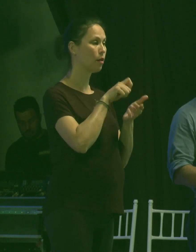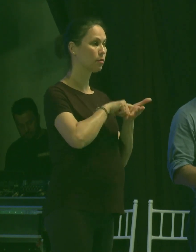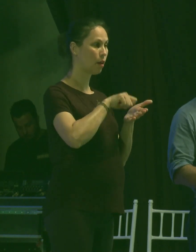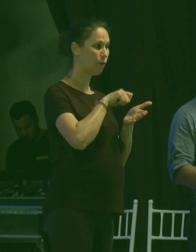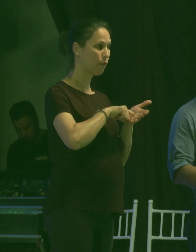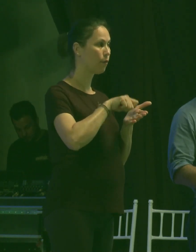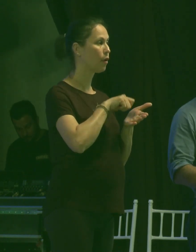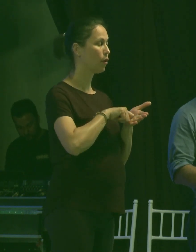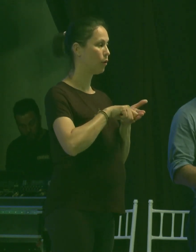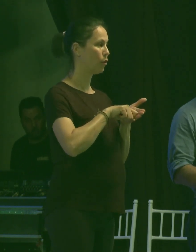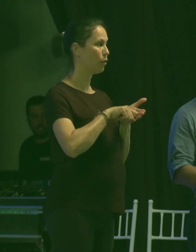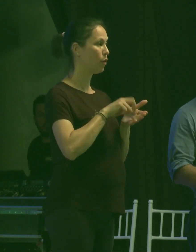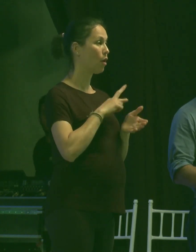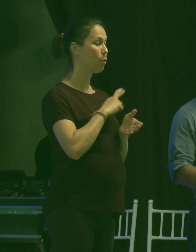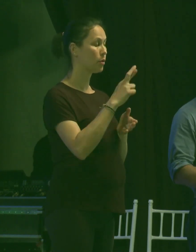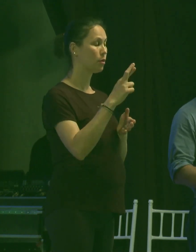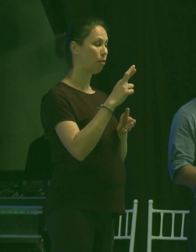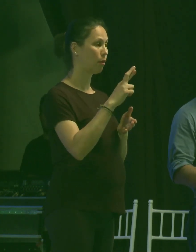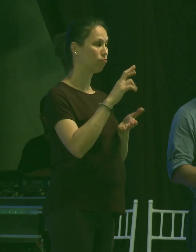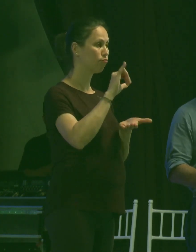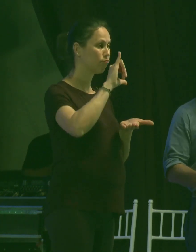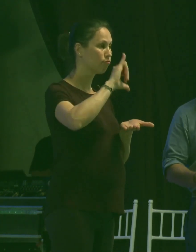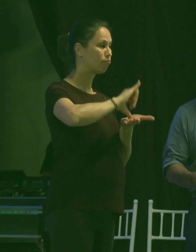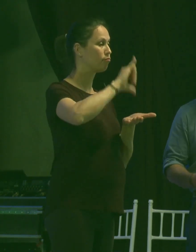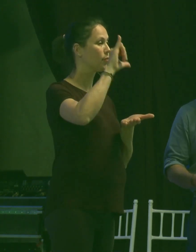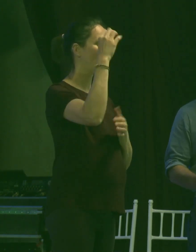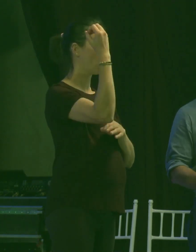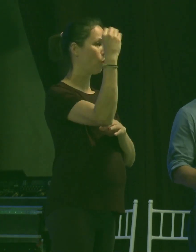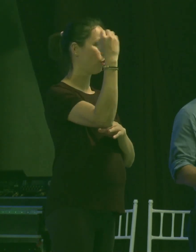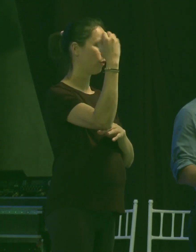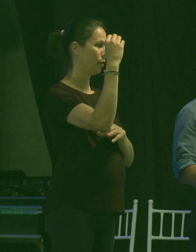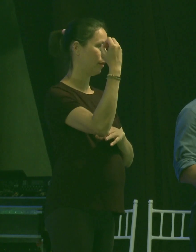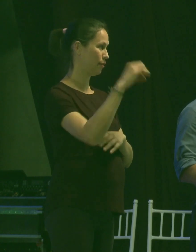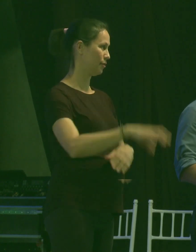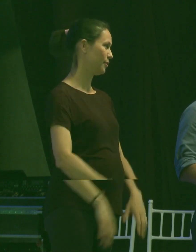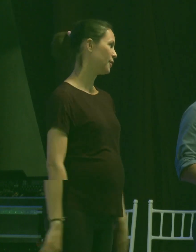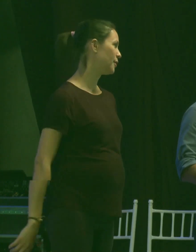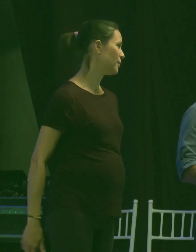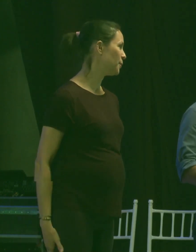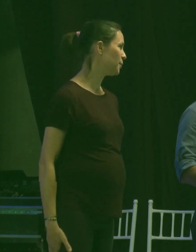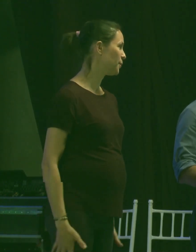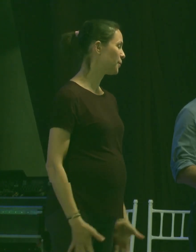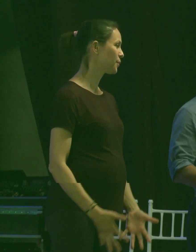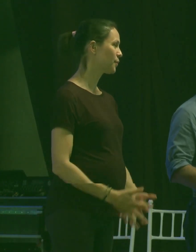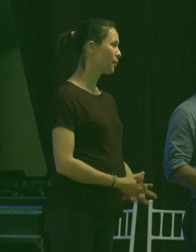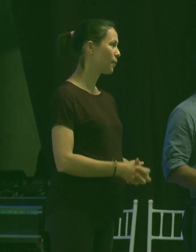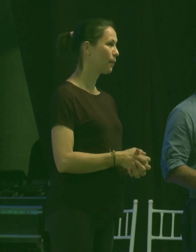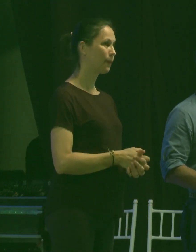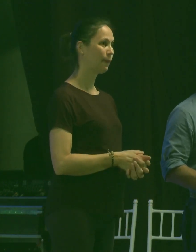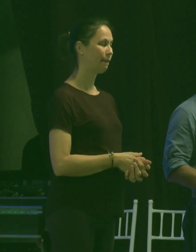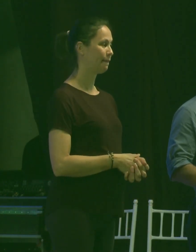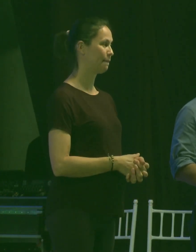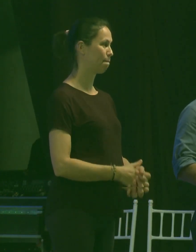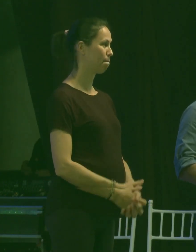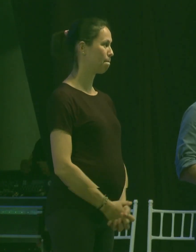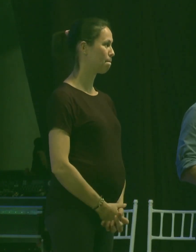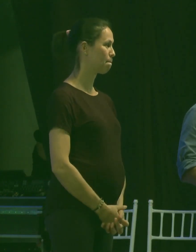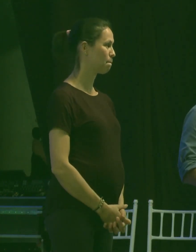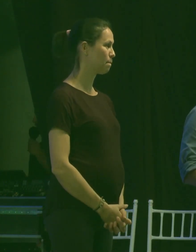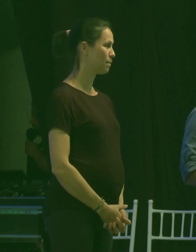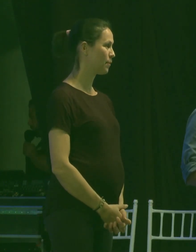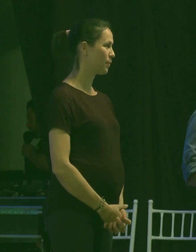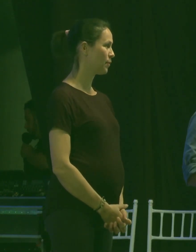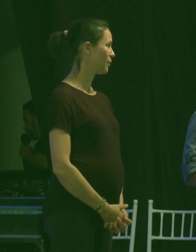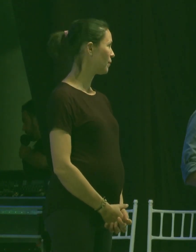que representa a capital do estado, Porto Alegre. O pessoal está vindo. Devagarzito